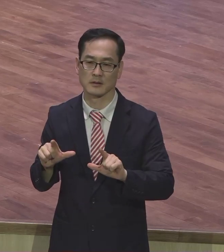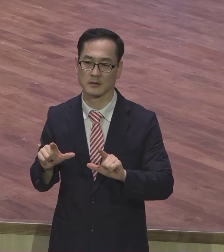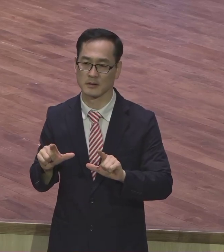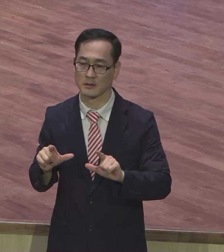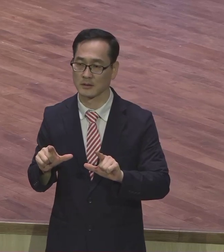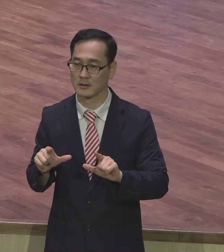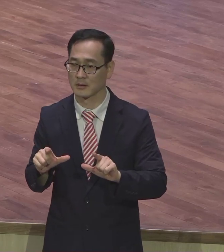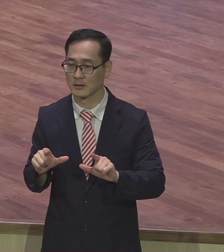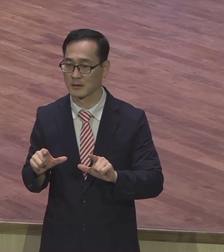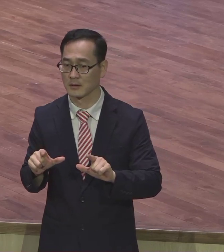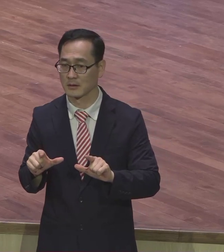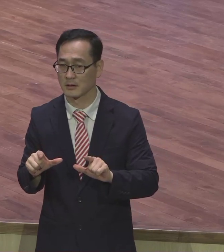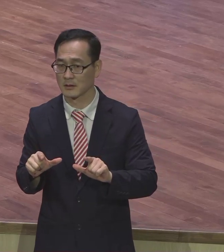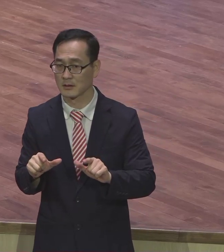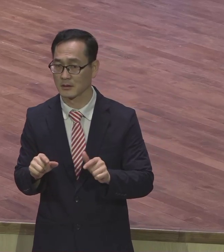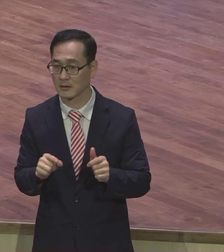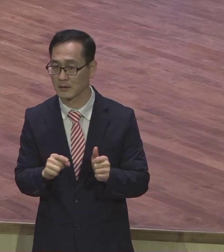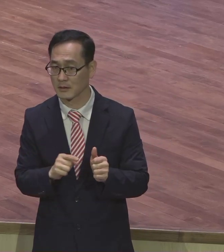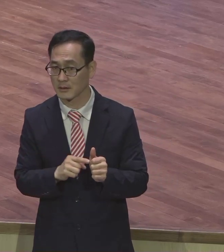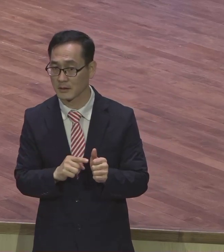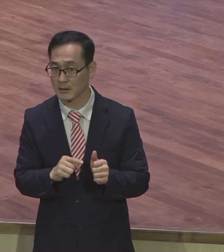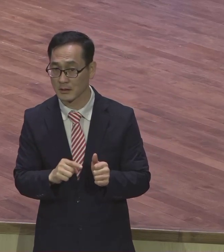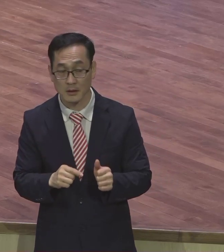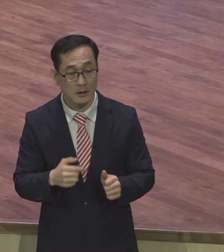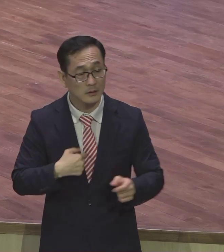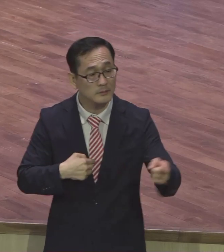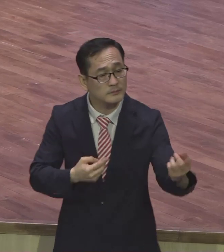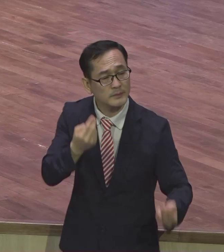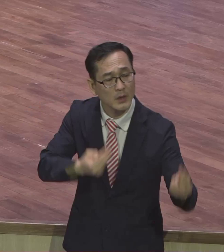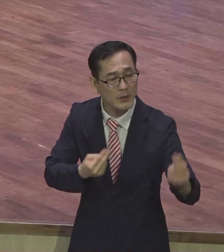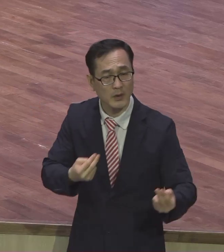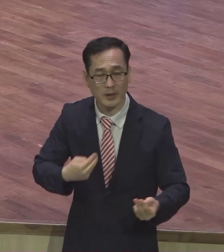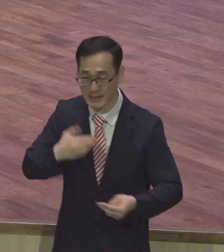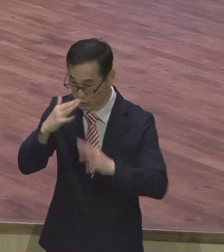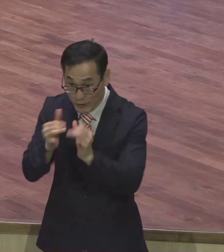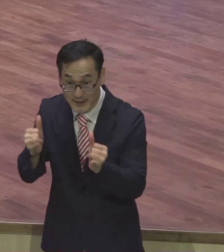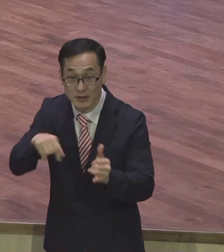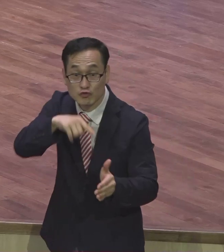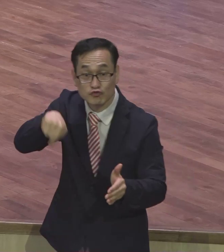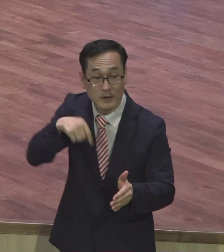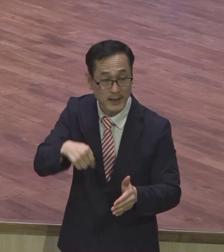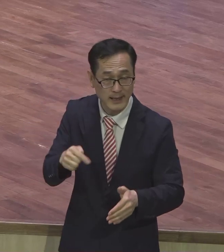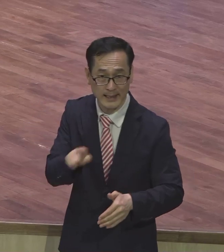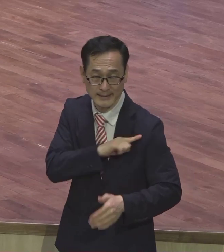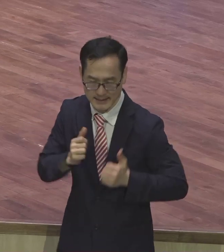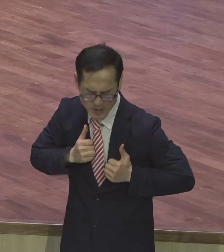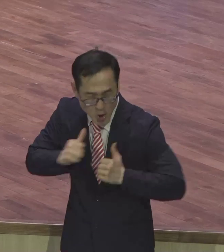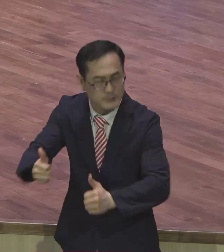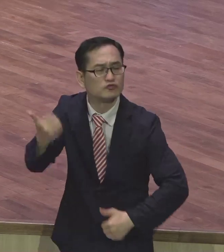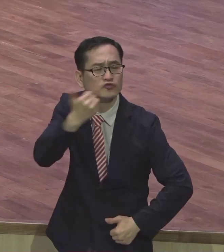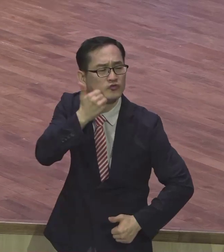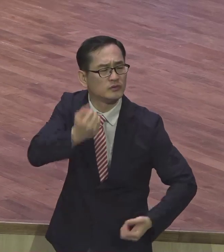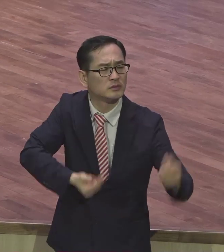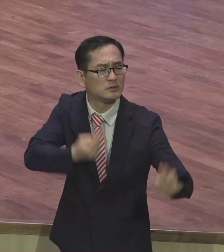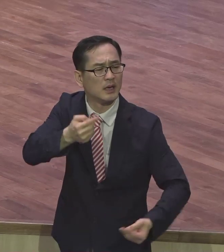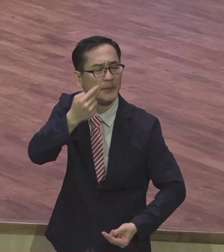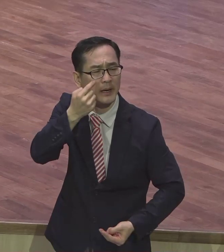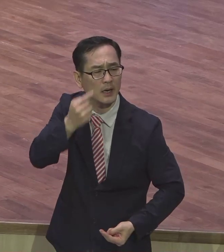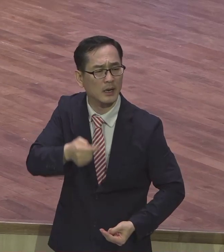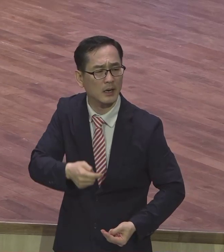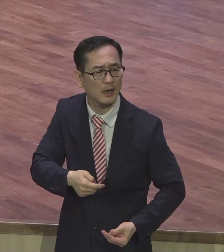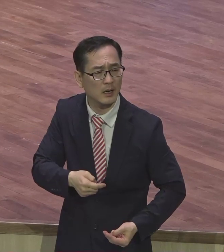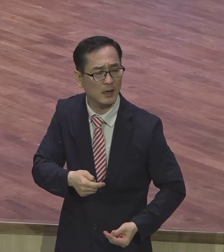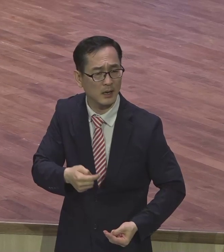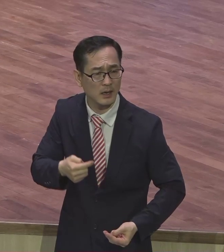무슨 말입니까 유대인을 보고 나보다 더 유대인의 배경에 있는 사람 나와봐 이런 말이에요 나보다 더 열심히 해서